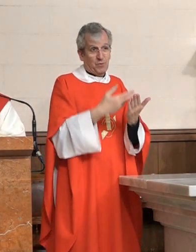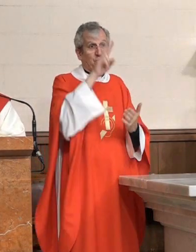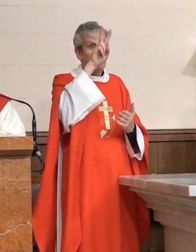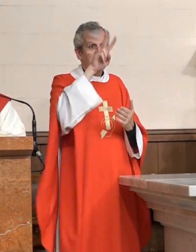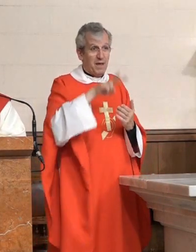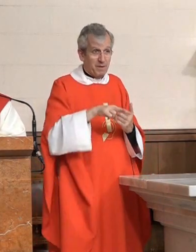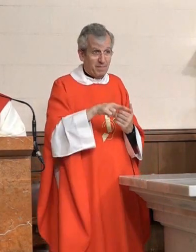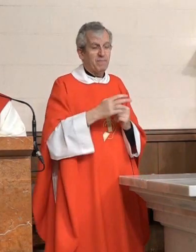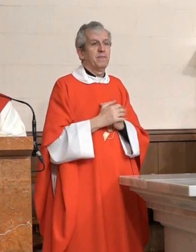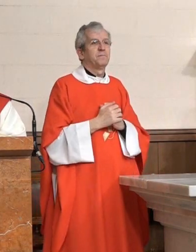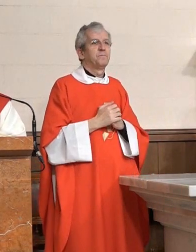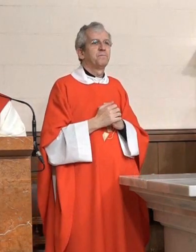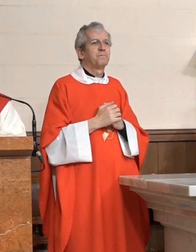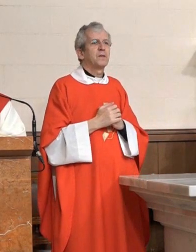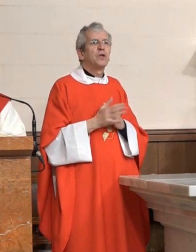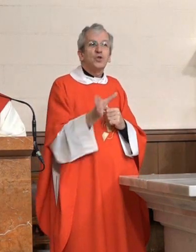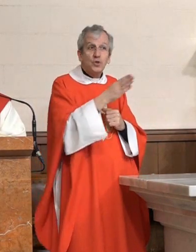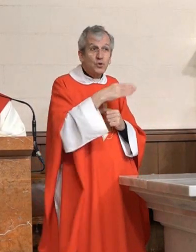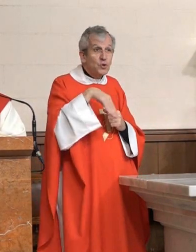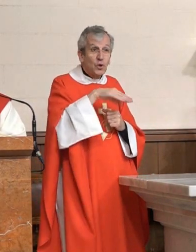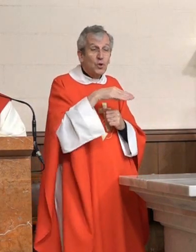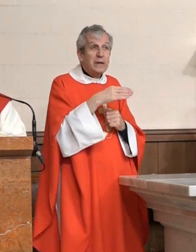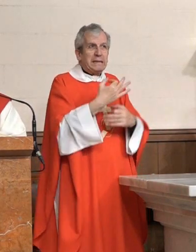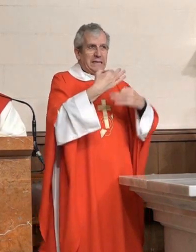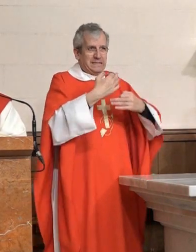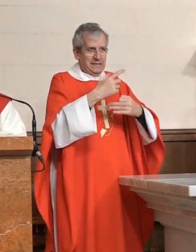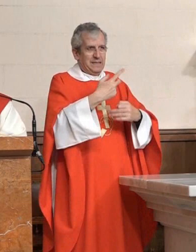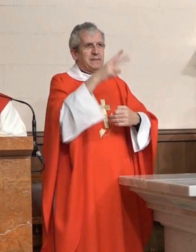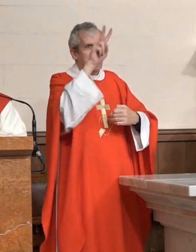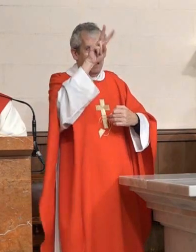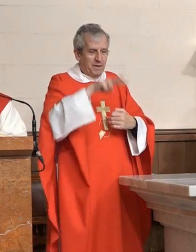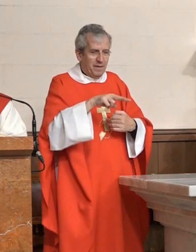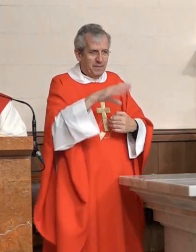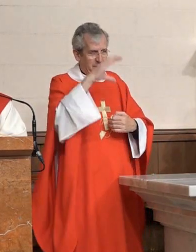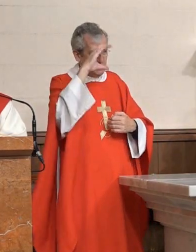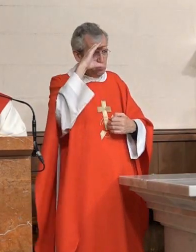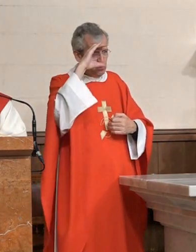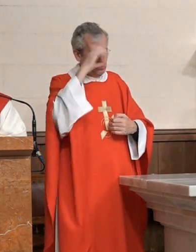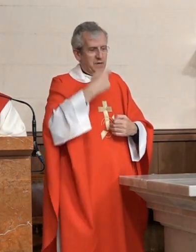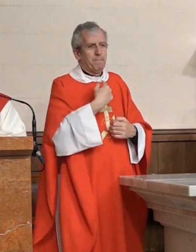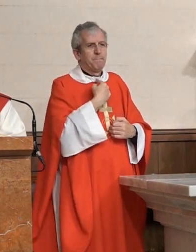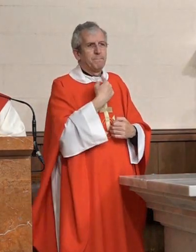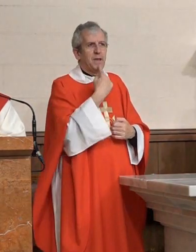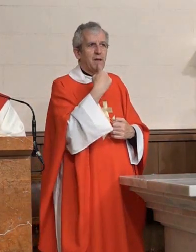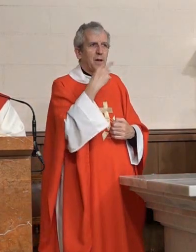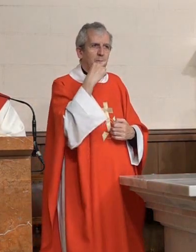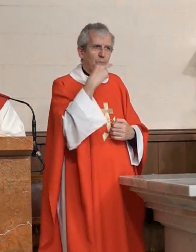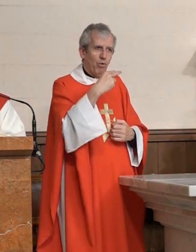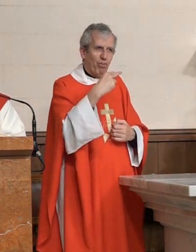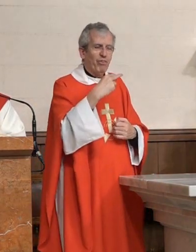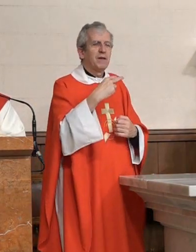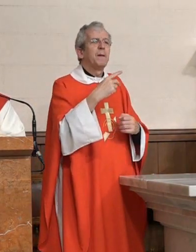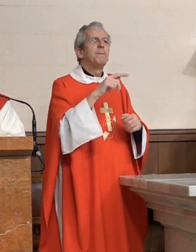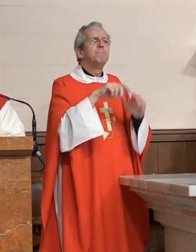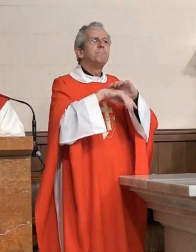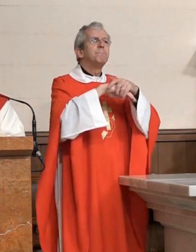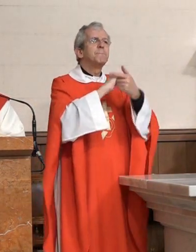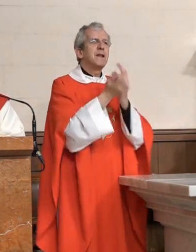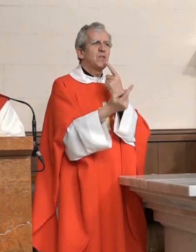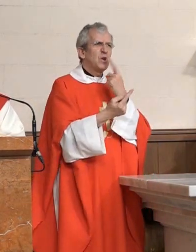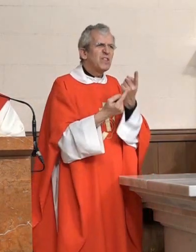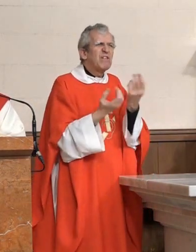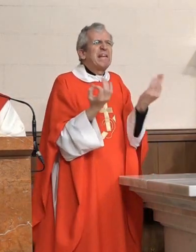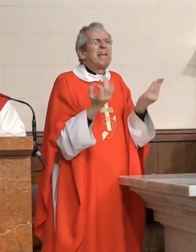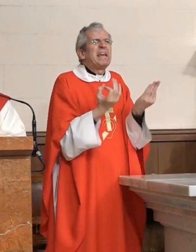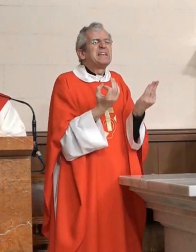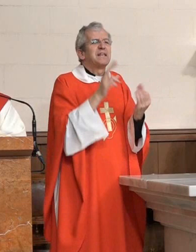verdad. Todo el que es de la verdad escucha mi voz. Pilato le dijo: ¿Y qué